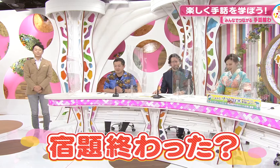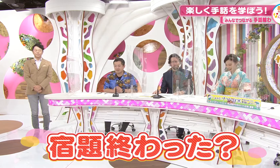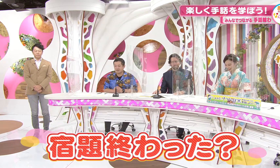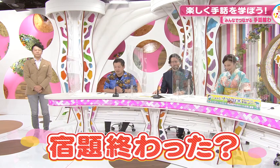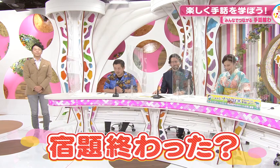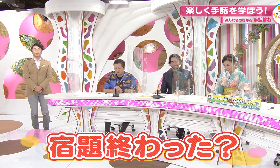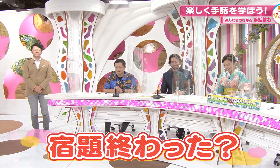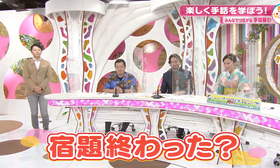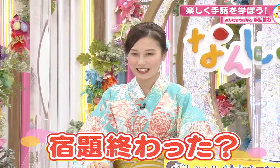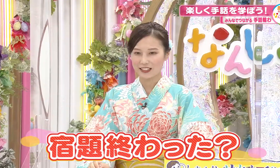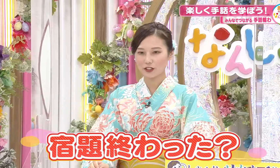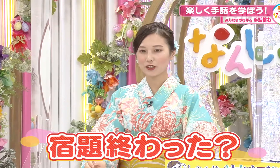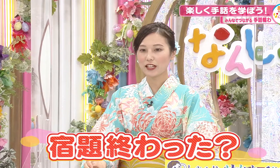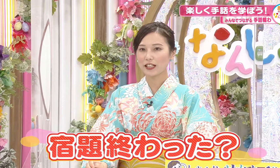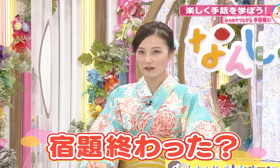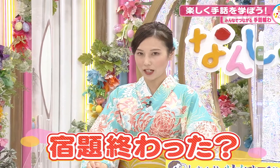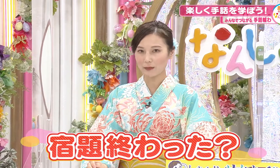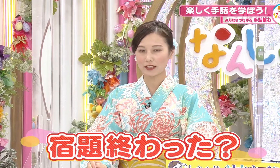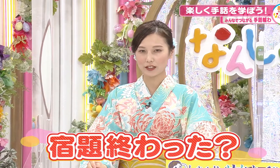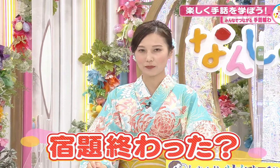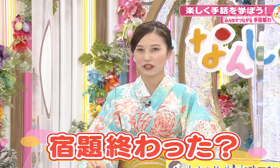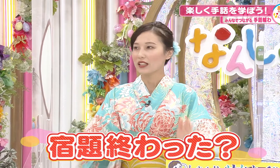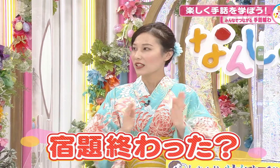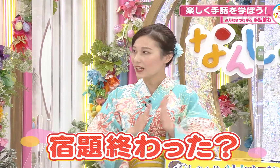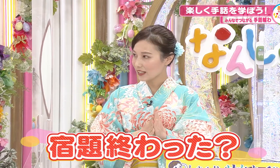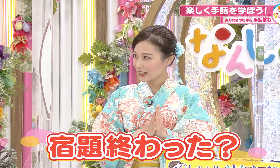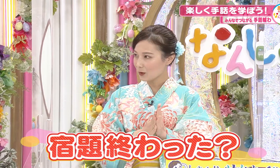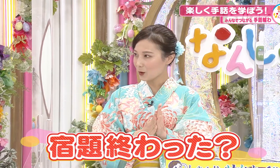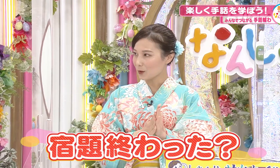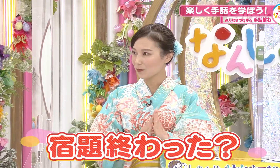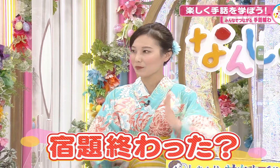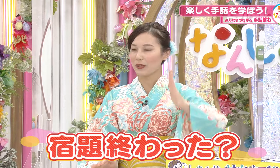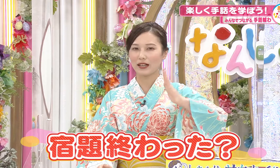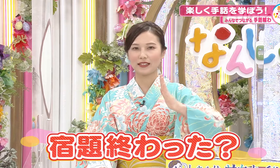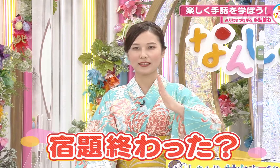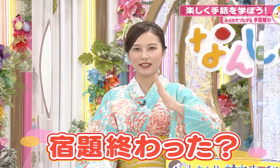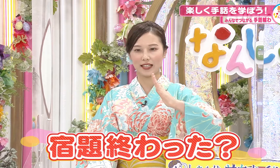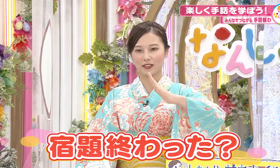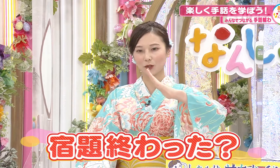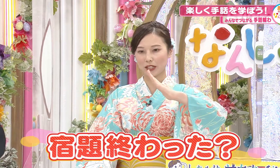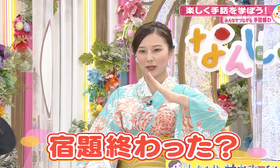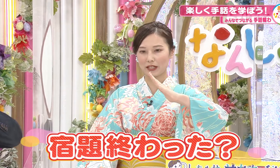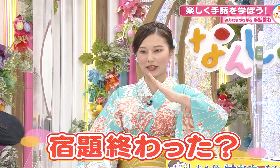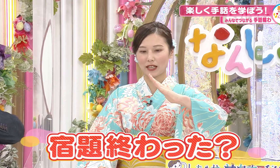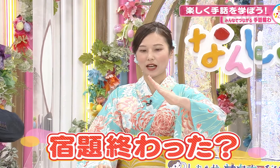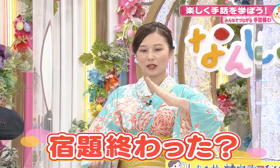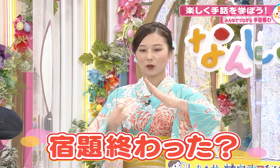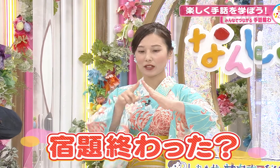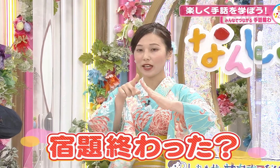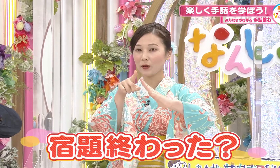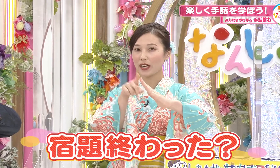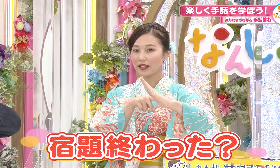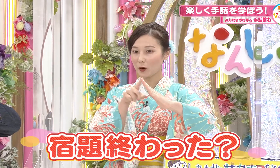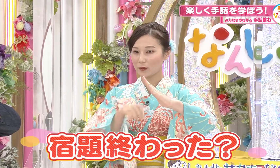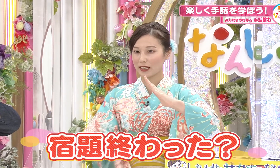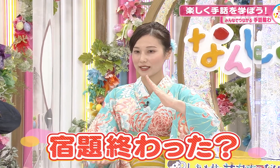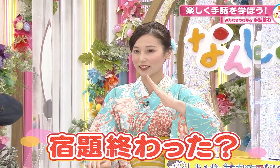ね、はい、宿題はまず左手をパーにしてちょっと斜めに、はい、あの家の屋根をイメージして